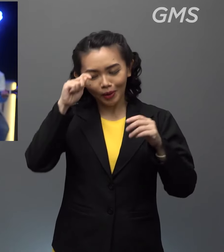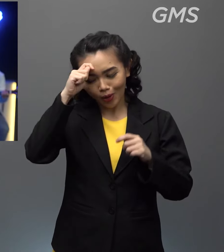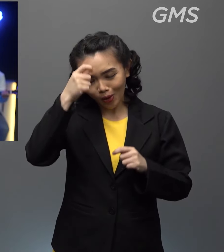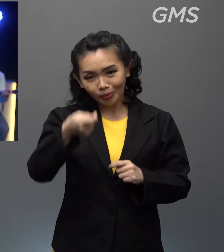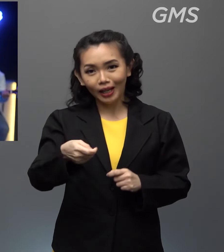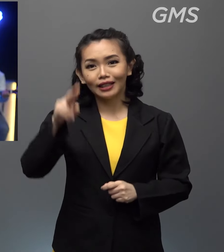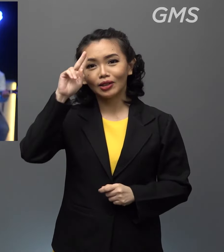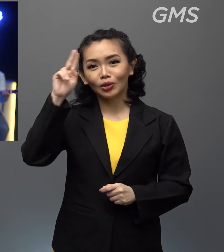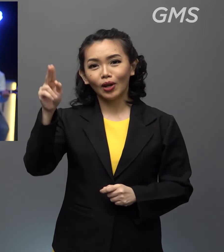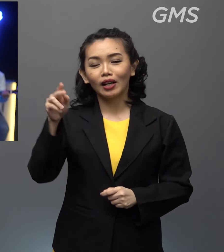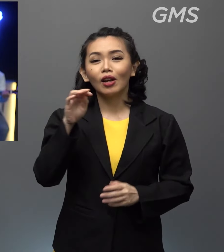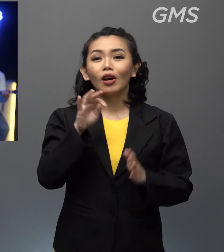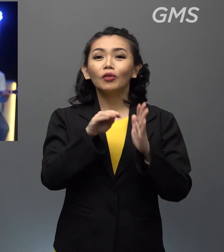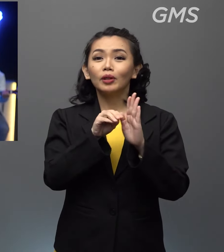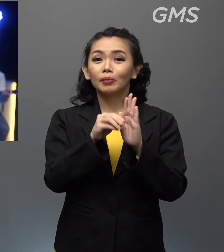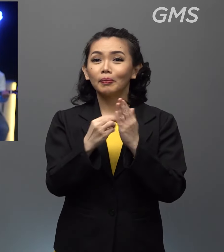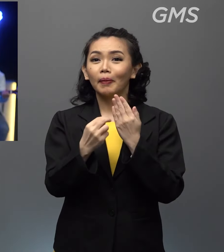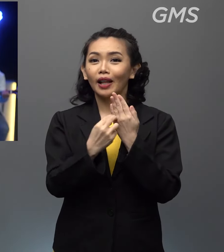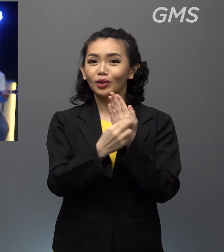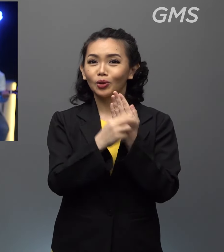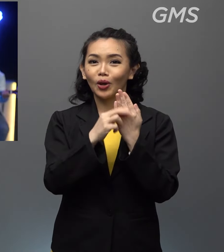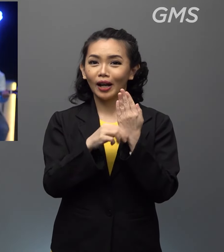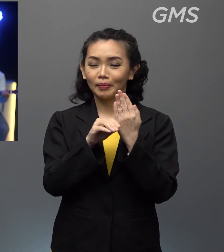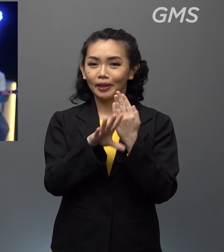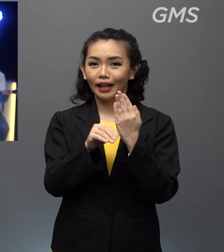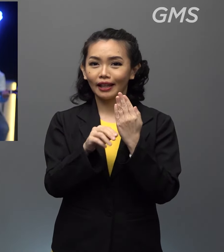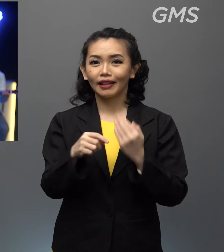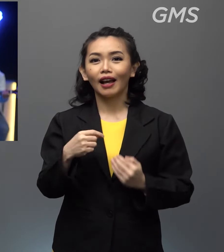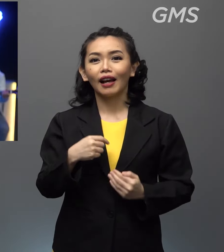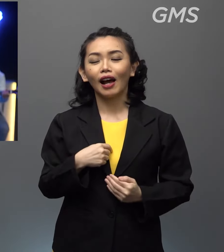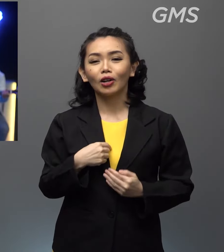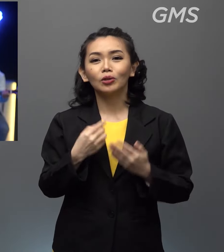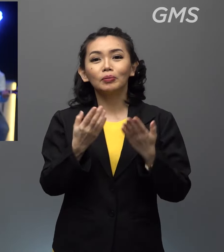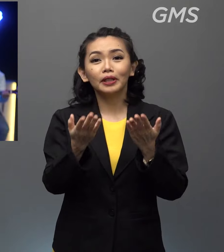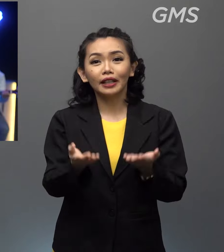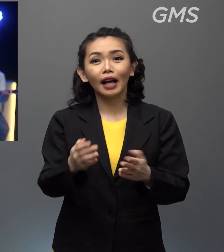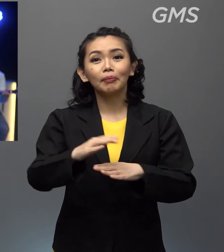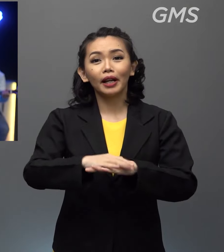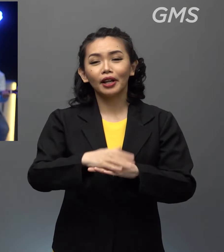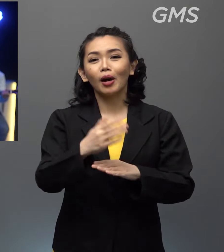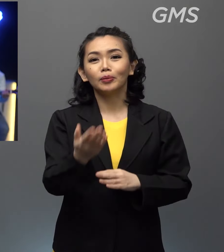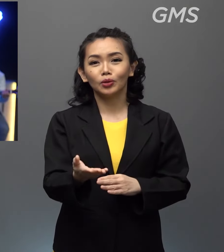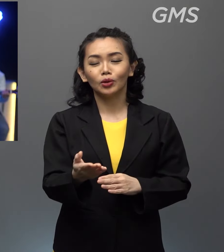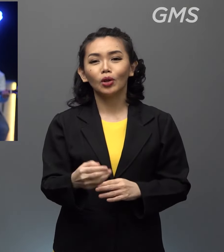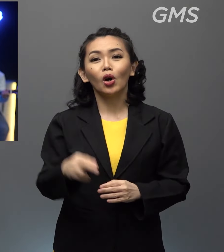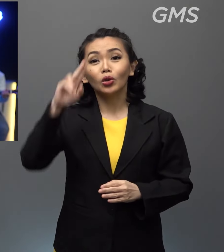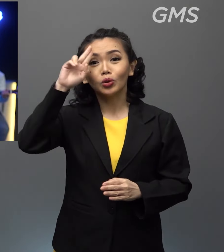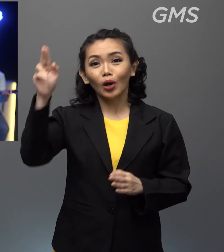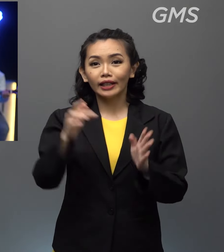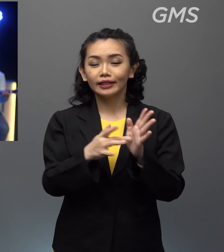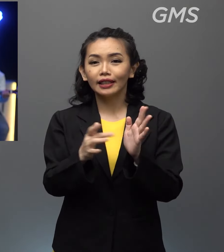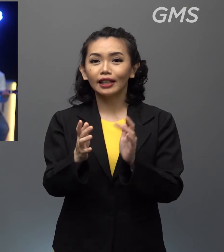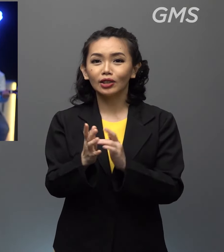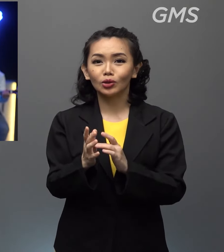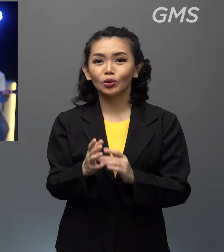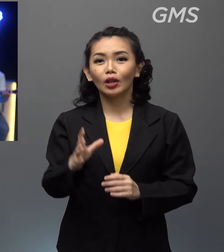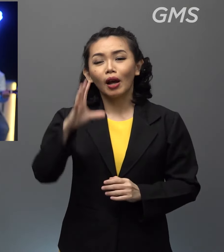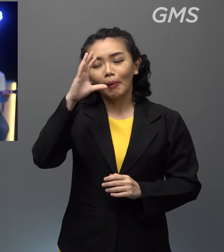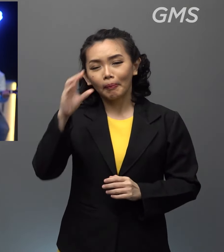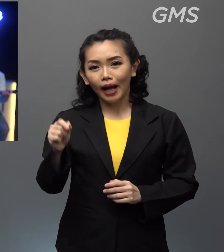yang telah kuteruskan kepadamu, telah aku terima dari Tuhan, yaitu bahwa Tuhan Yesus pada malam waktu ia diserahkan mengambil